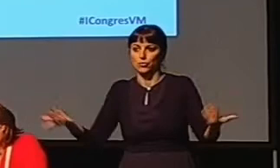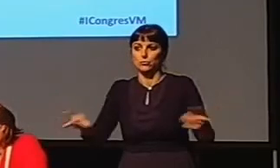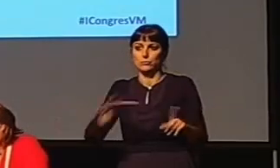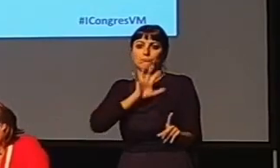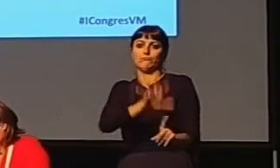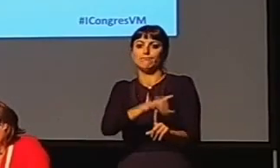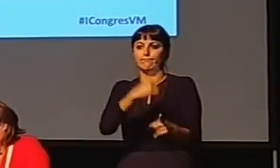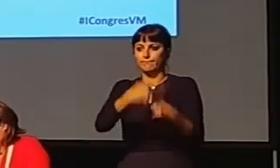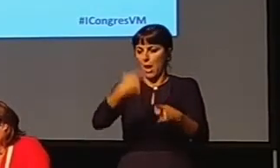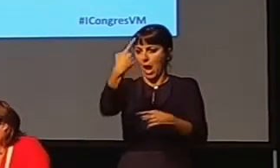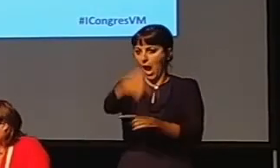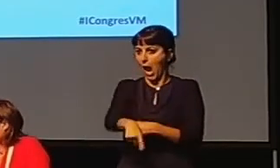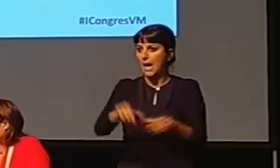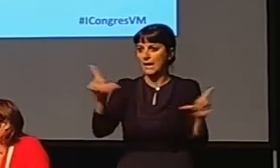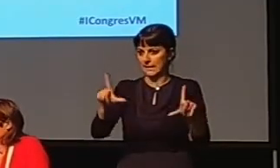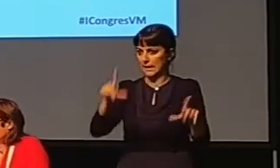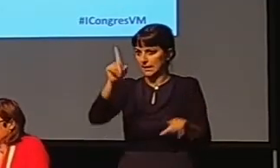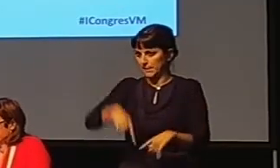nostres entitats.